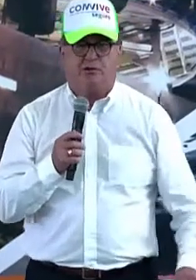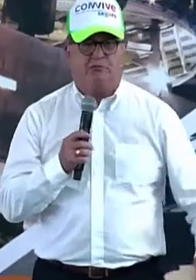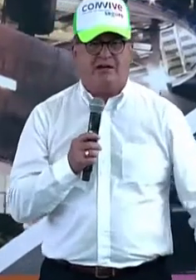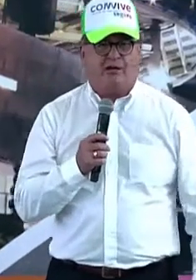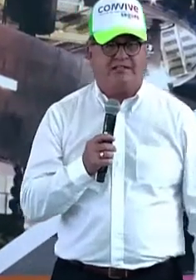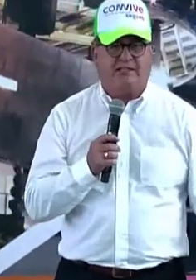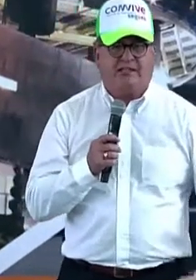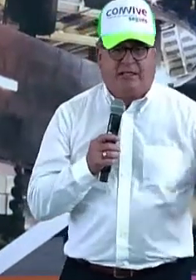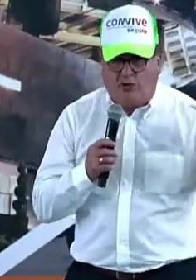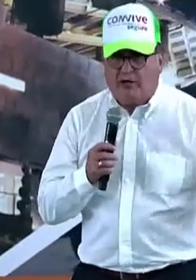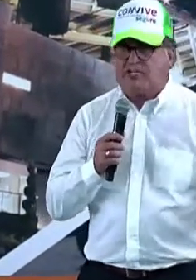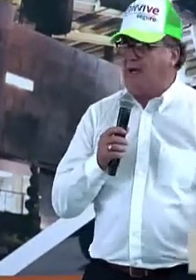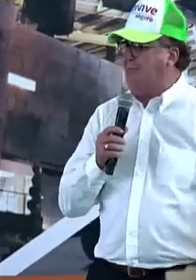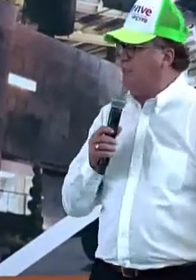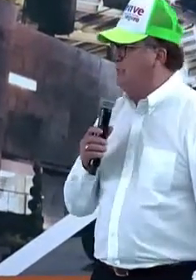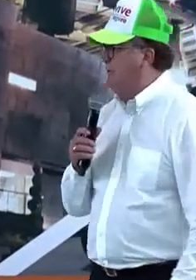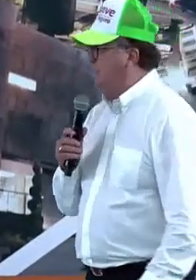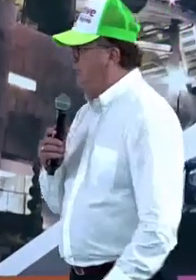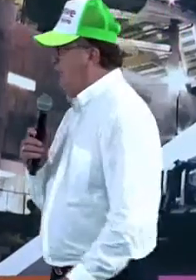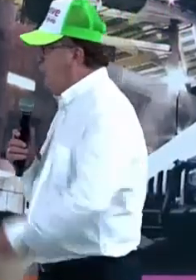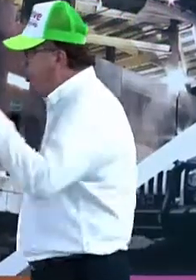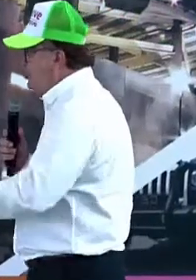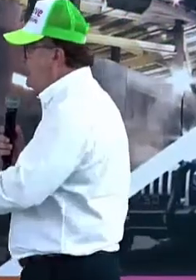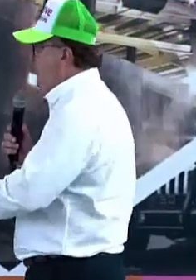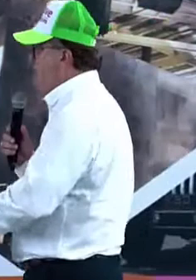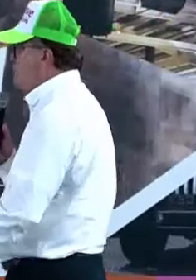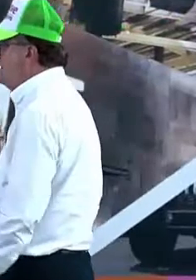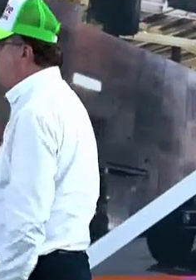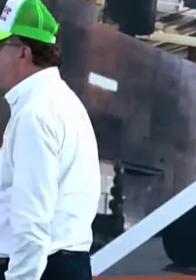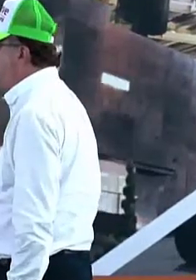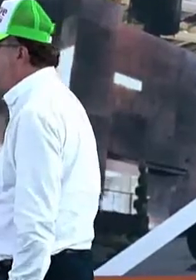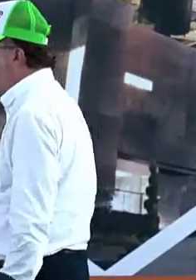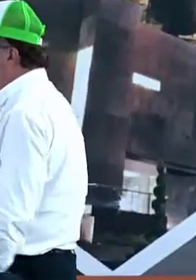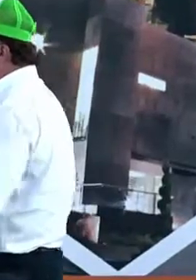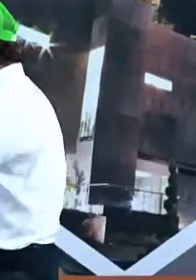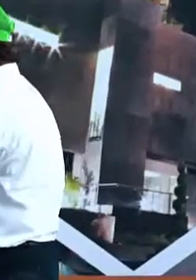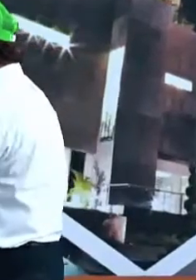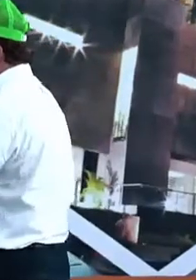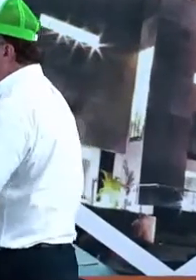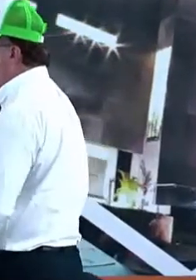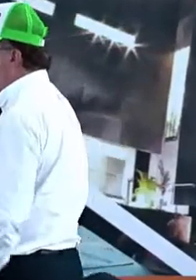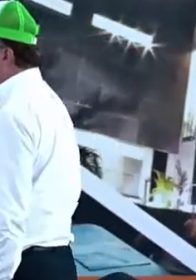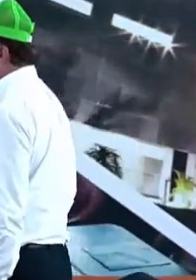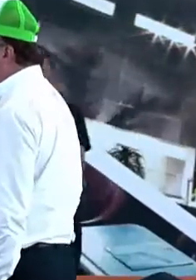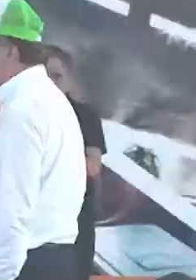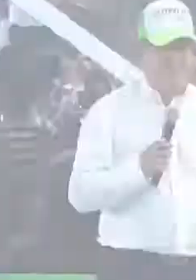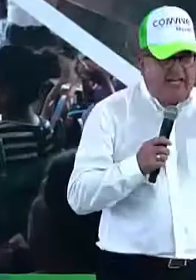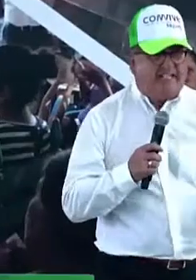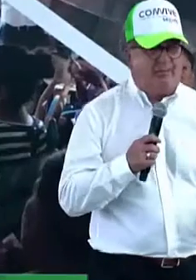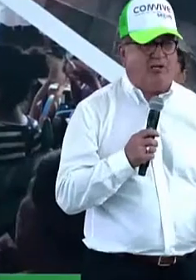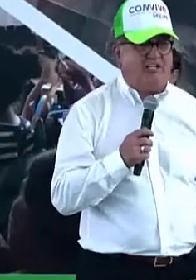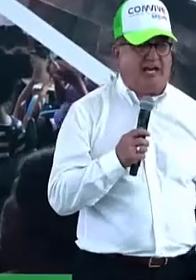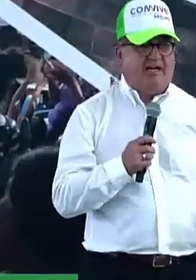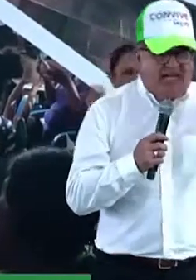hermanos mayores y con ellos trabajamos. Pero nosotros trabajamos con nuestra policía y damos la cara por nuestra policía. Y